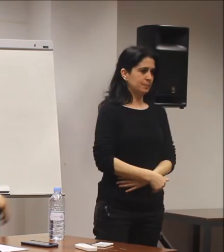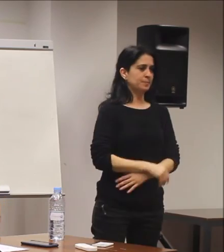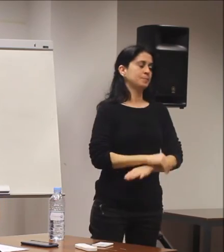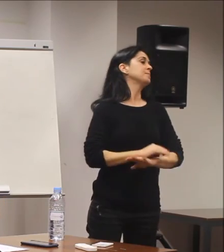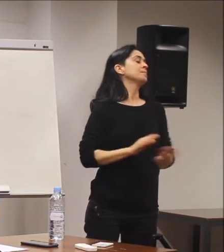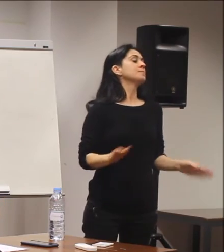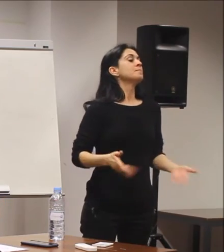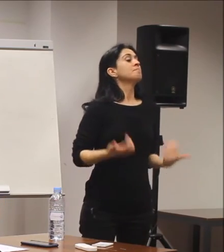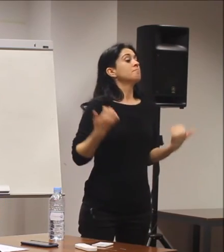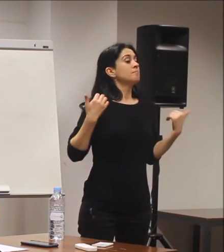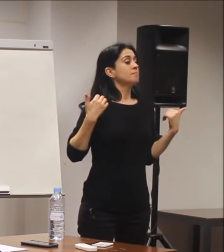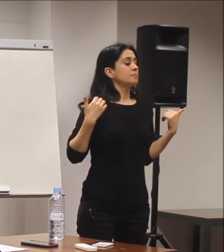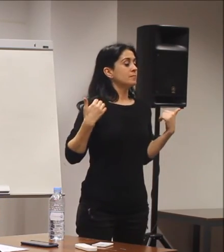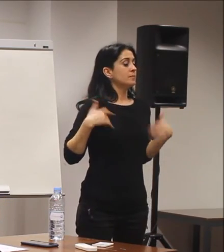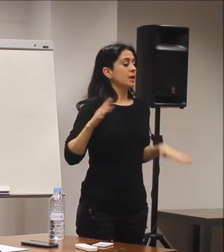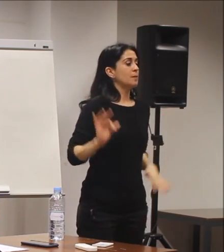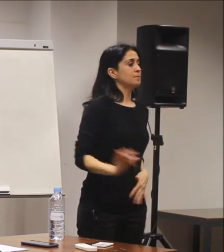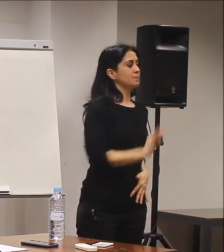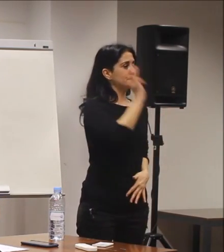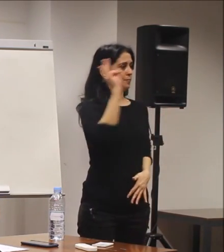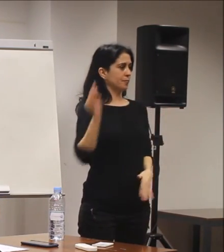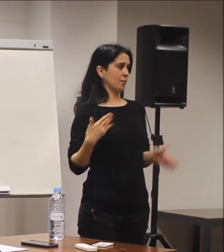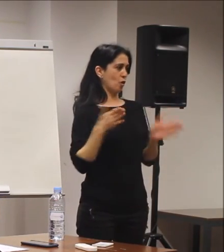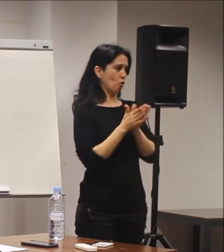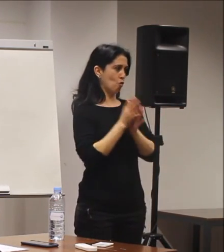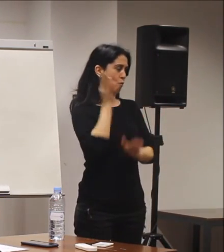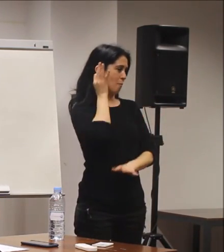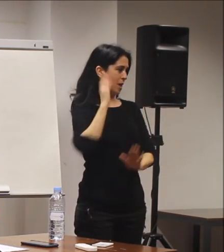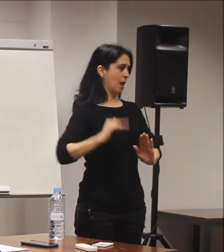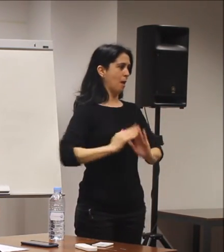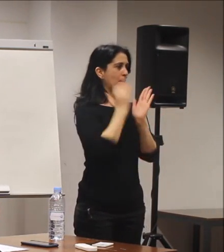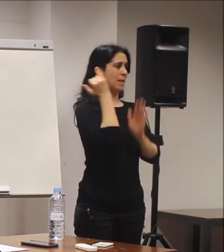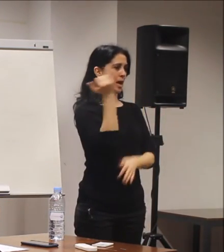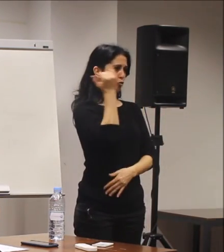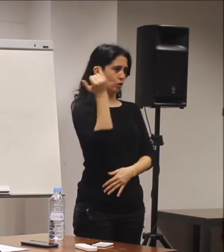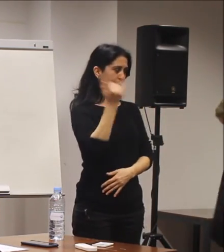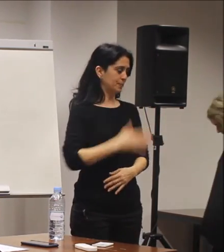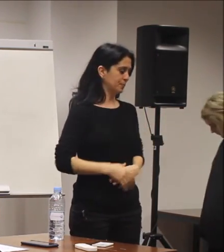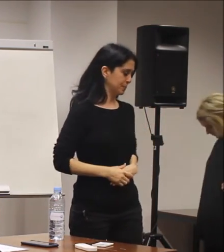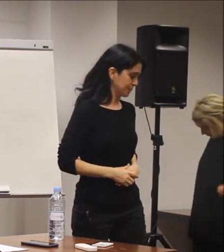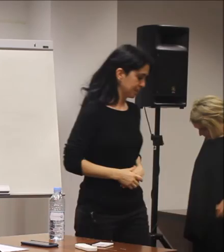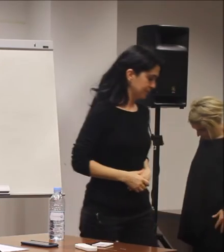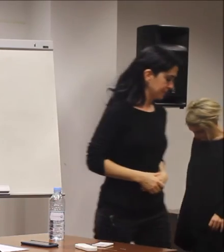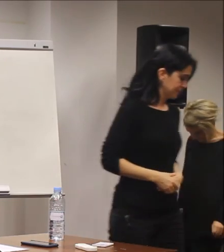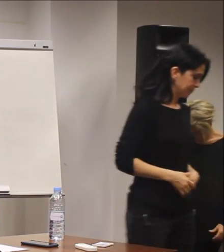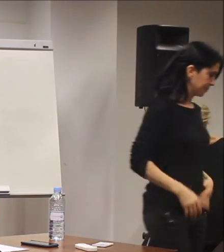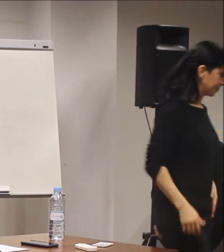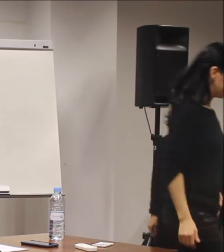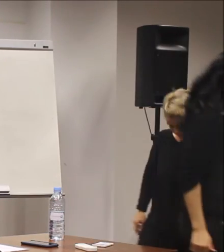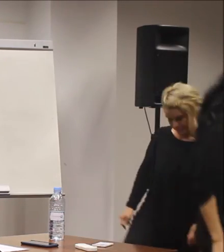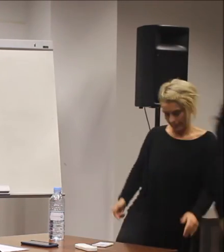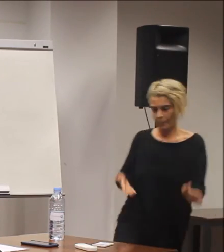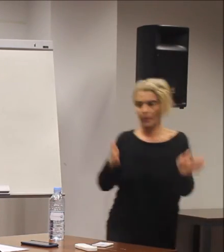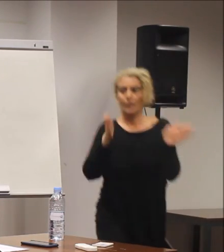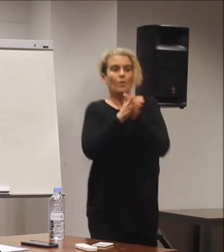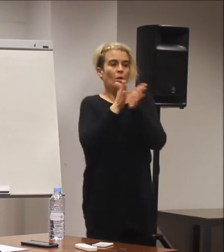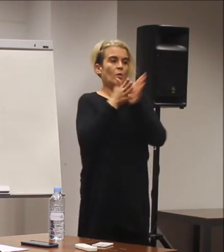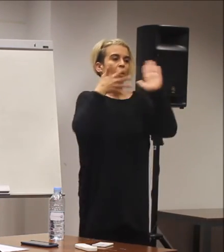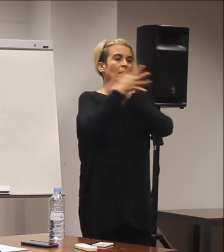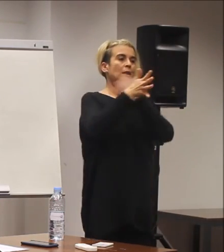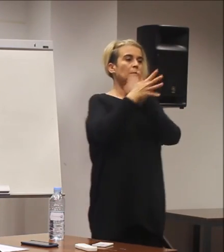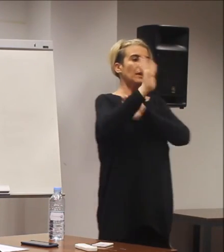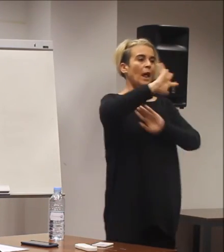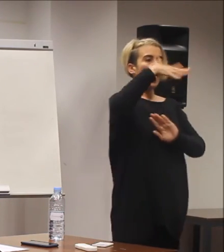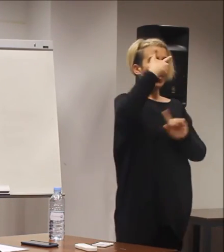voy a ceder la palabra a mi compañera María José Bisquer, que va a pasar a explicar los otros 5